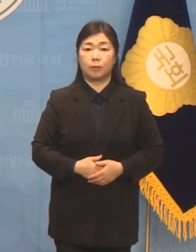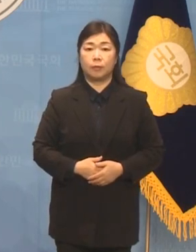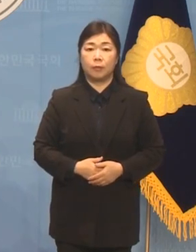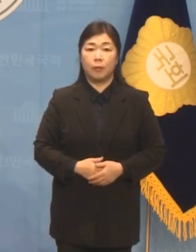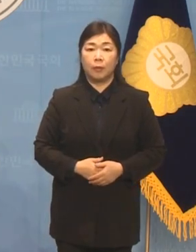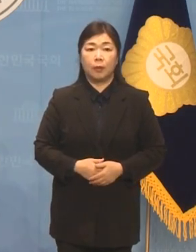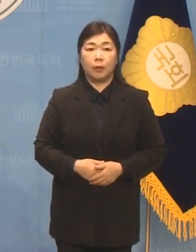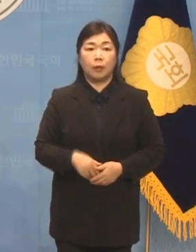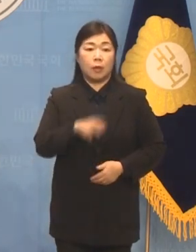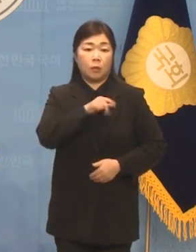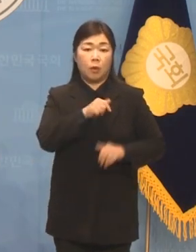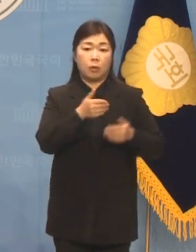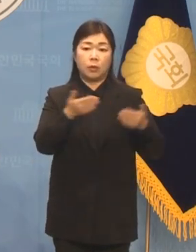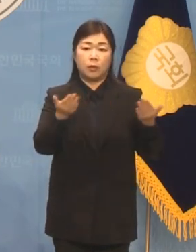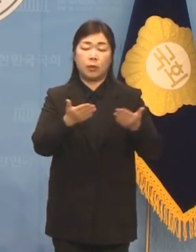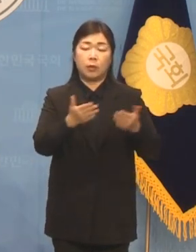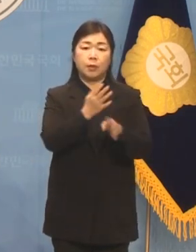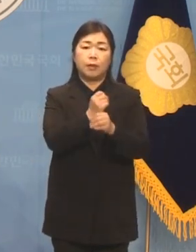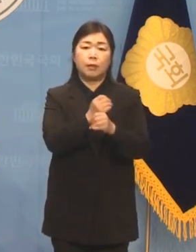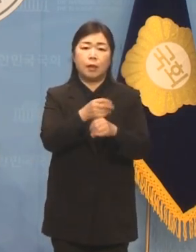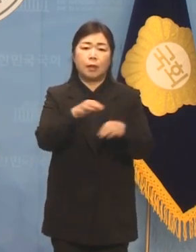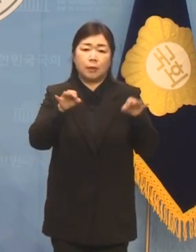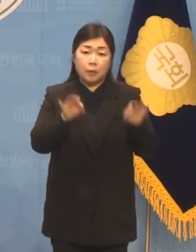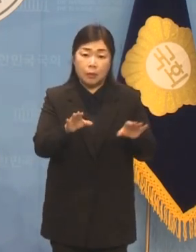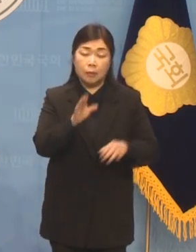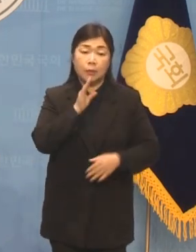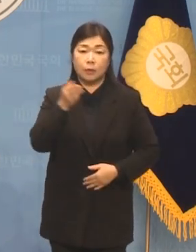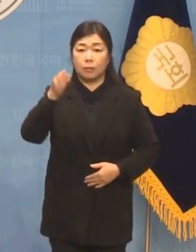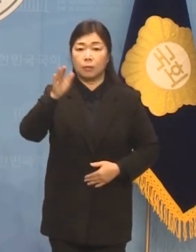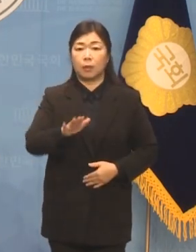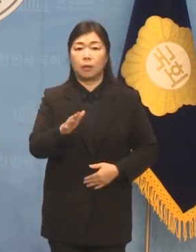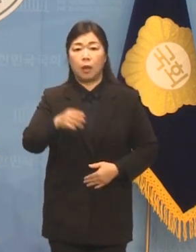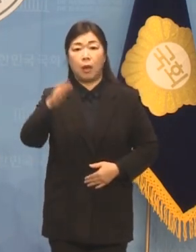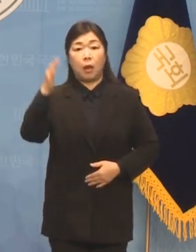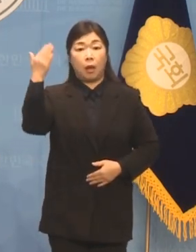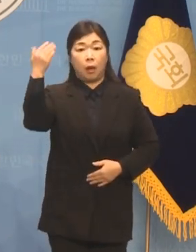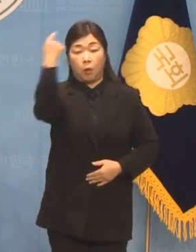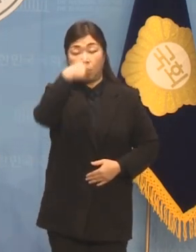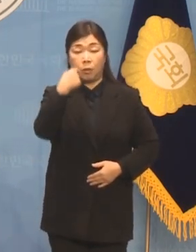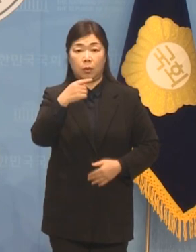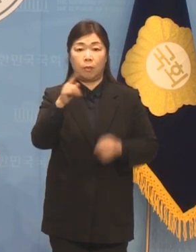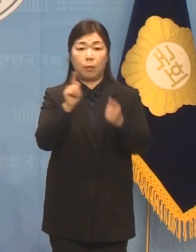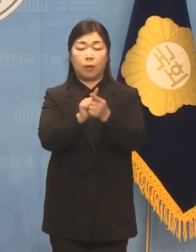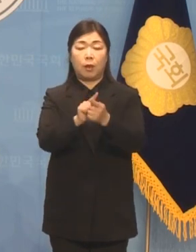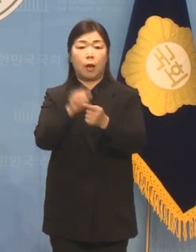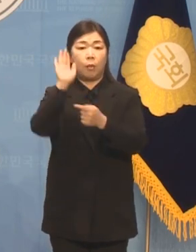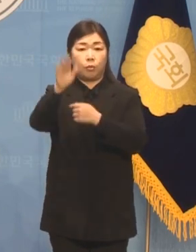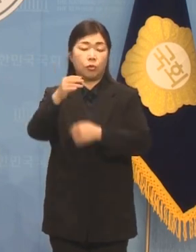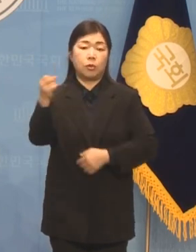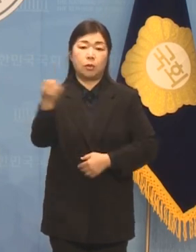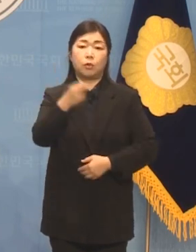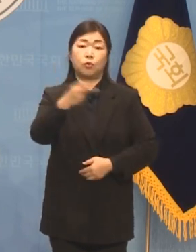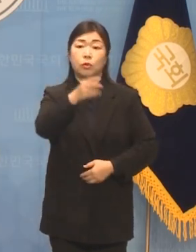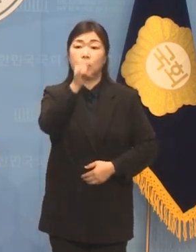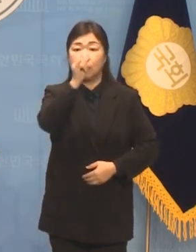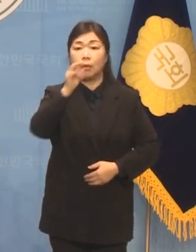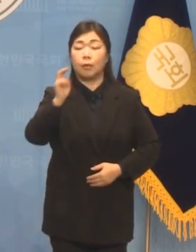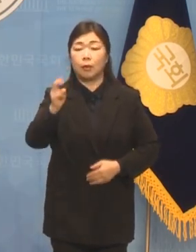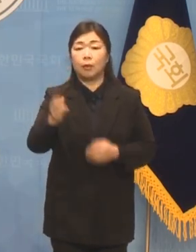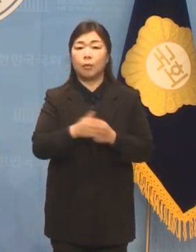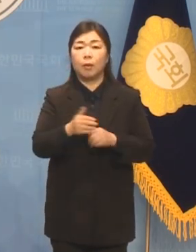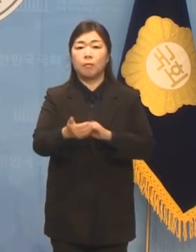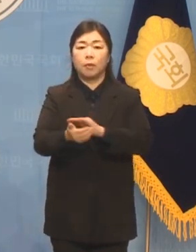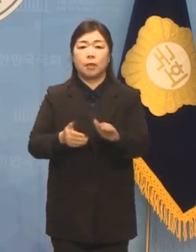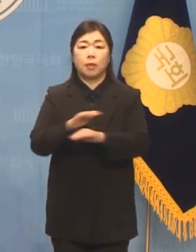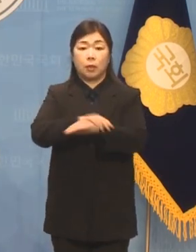그래도 여러분들과 앞으로 자주 대면하게 될 텐데 인사를 드리는 것이 예의이고 국민